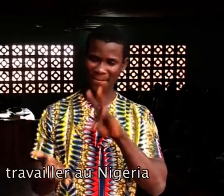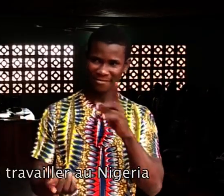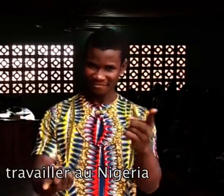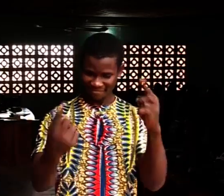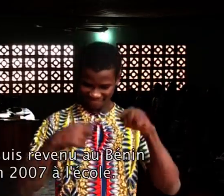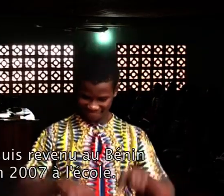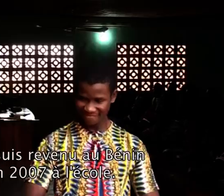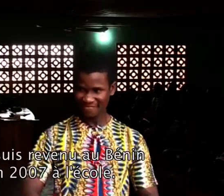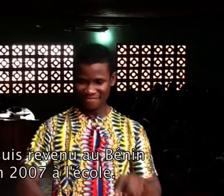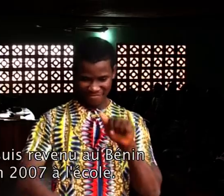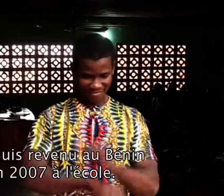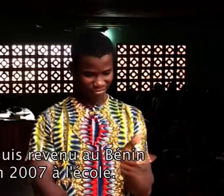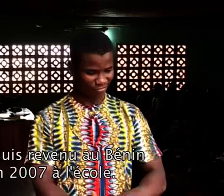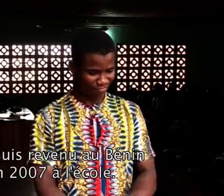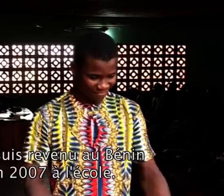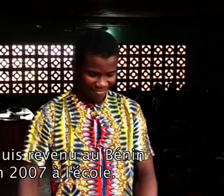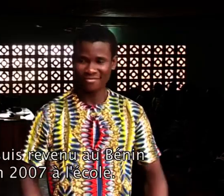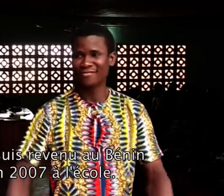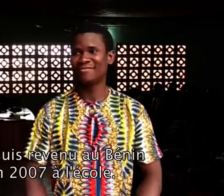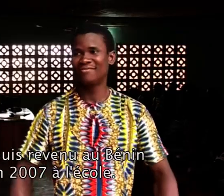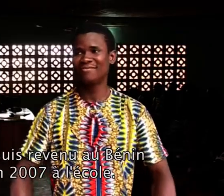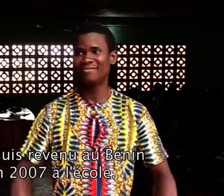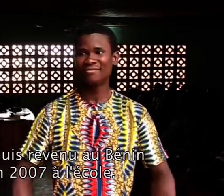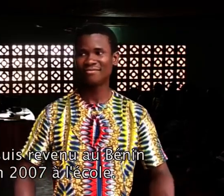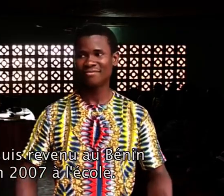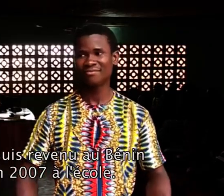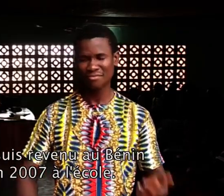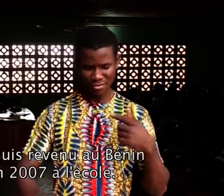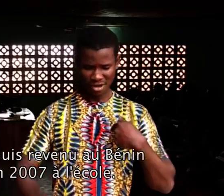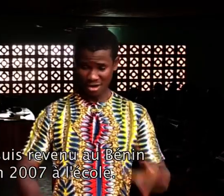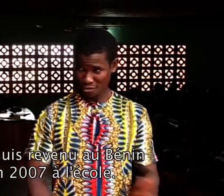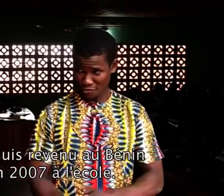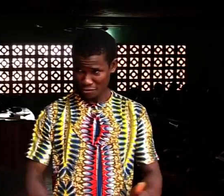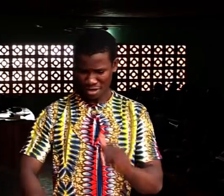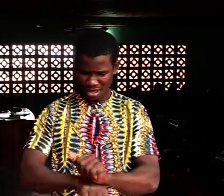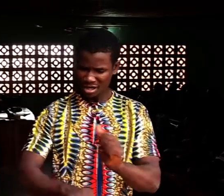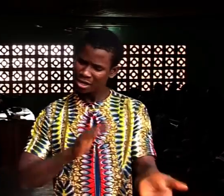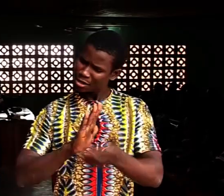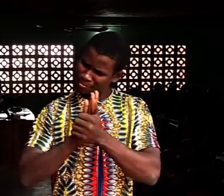pour travailler. Et en 2007, je suis revenu au Bénin, à l'école ici.